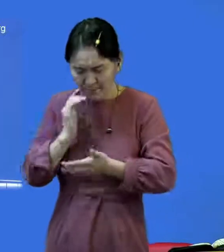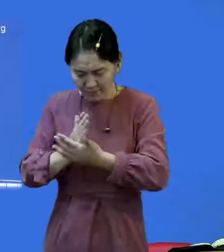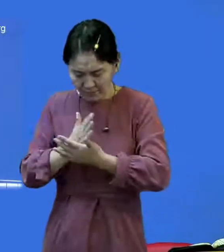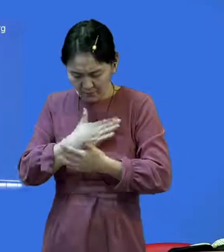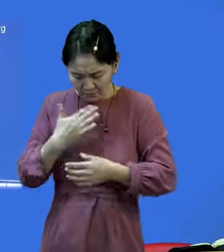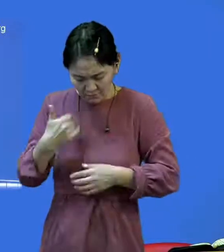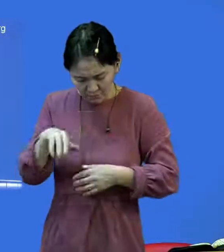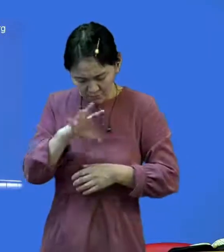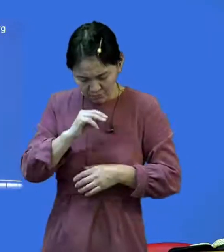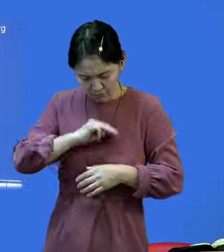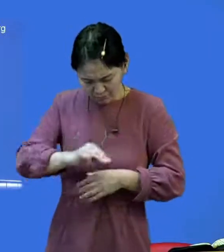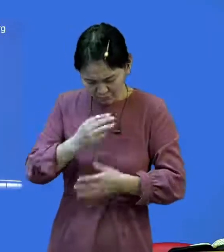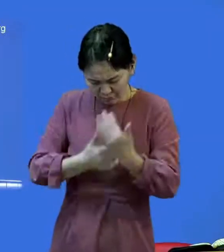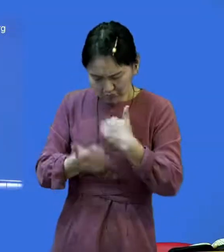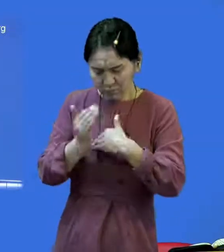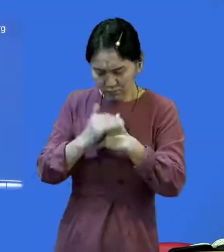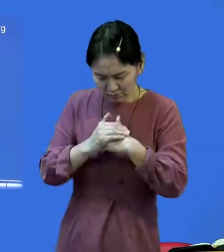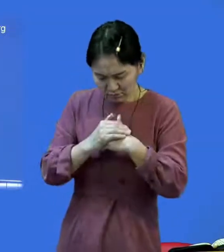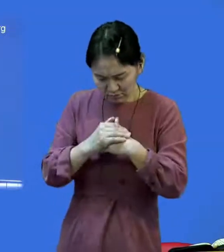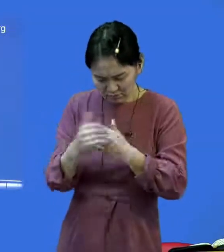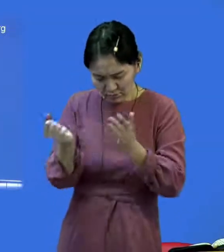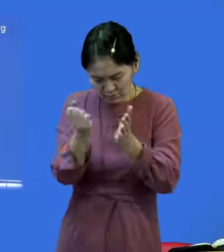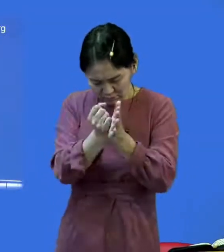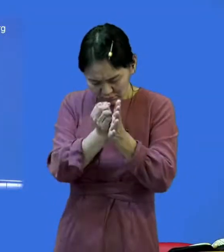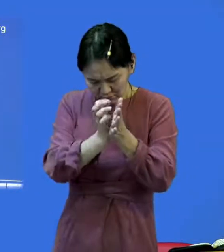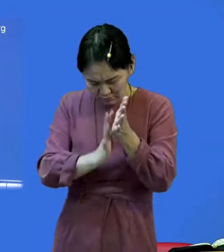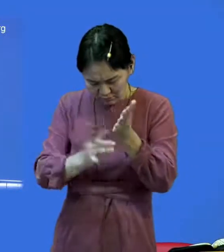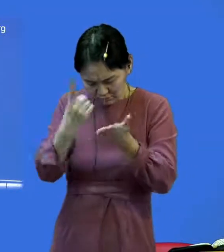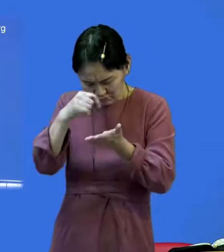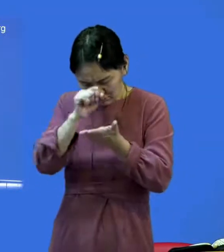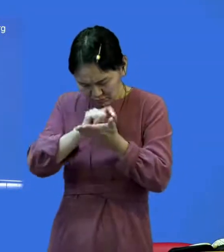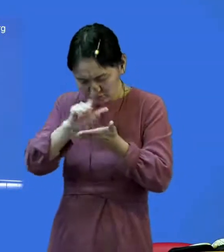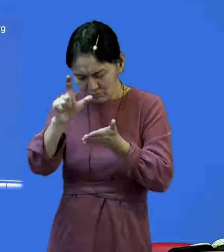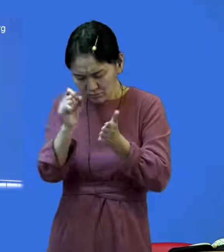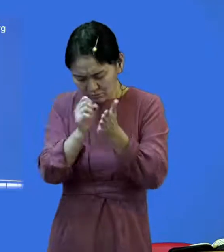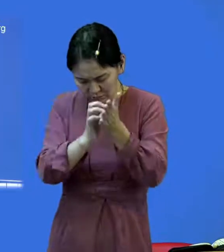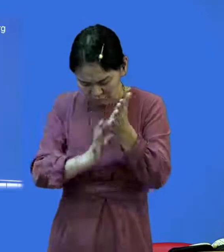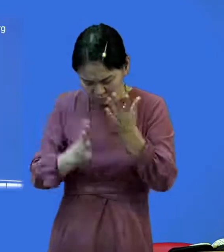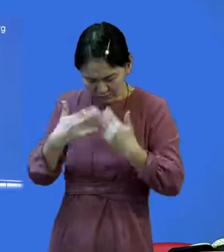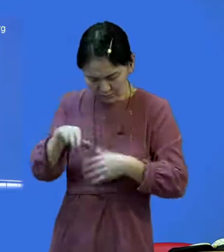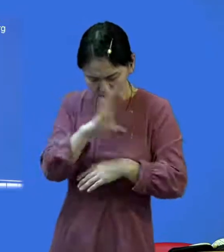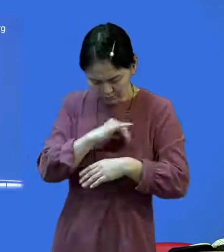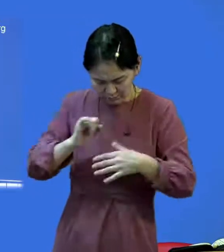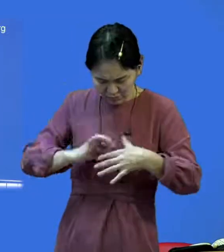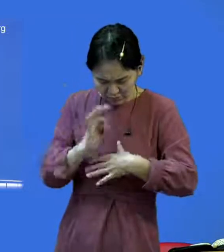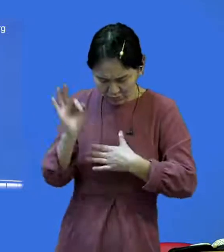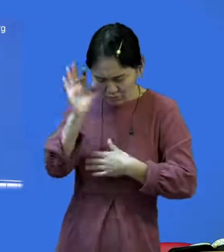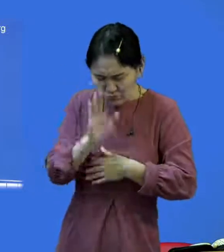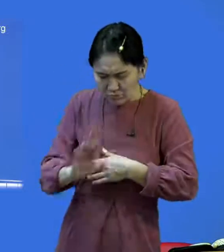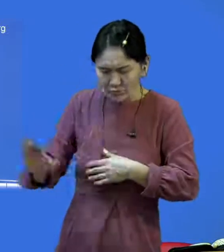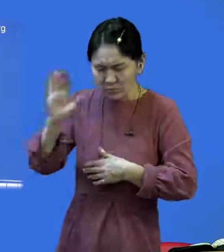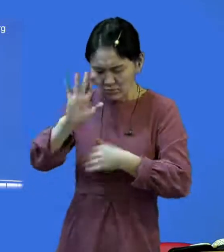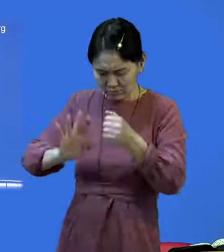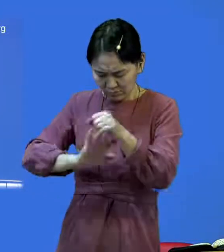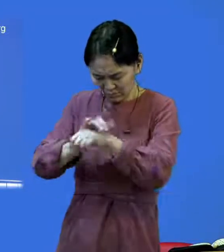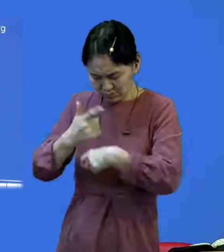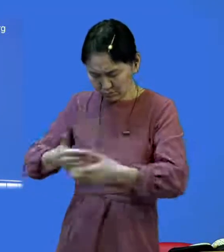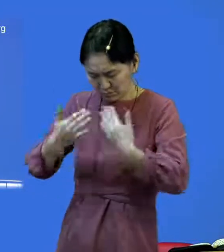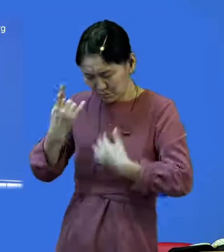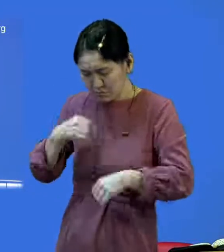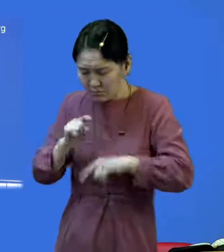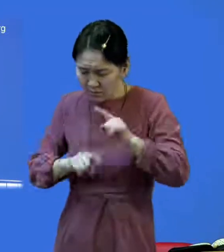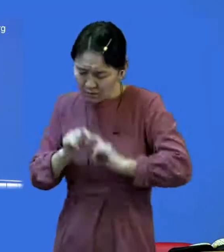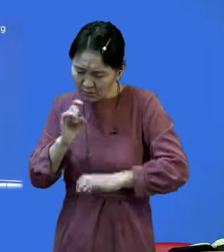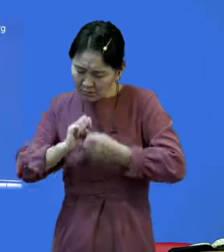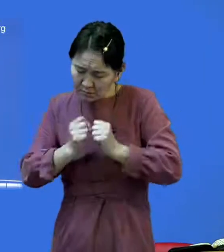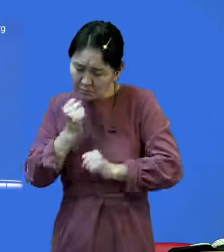төлөө өхөж урсгсан үнэт цусаараа бид бүхний сүнсийг мөнхөд уучлж ямар ч хийсэн гавьяг байхад бид нарыг